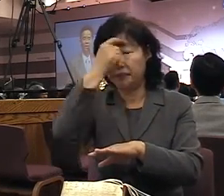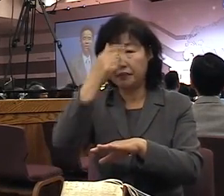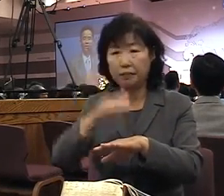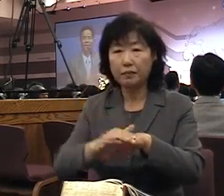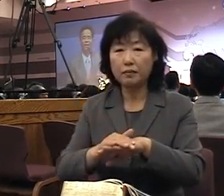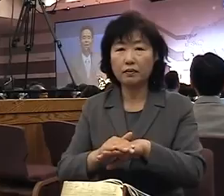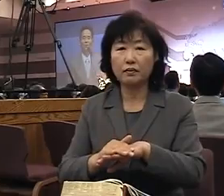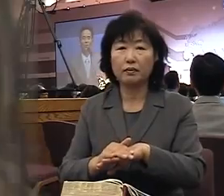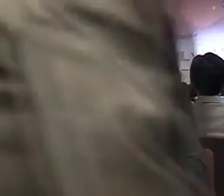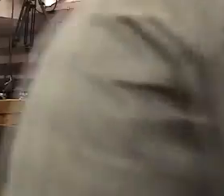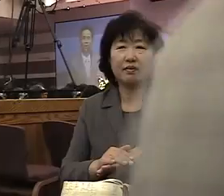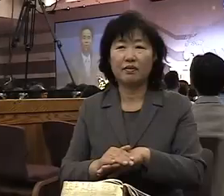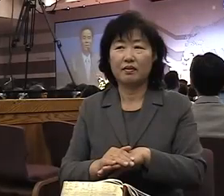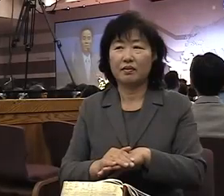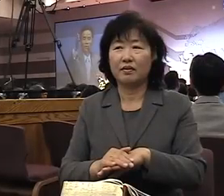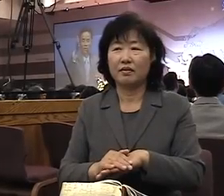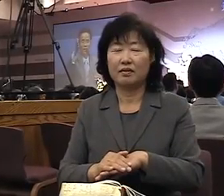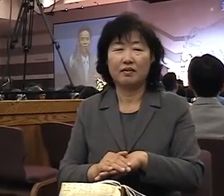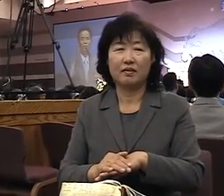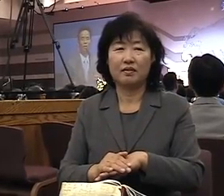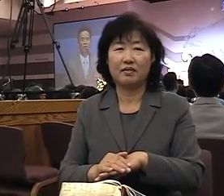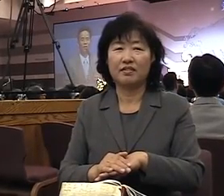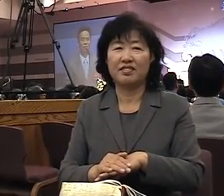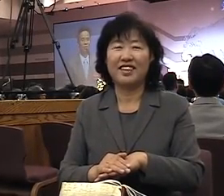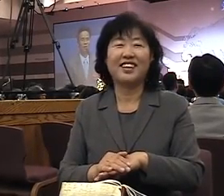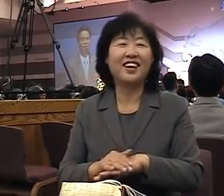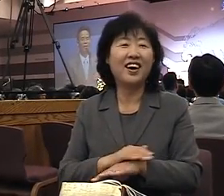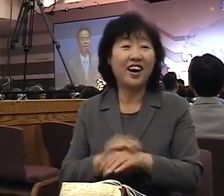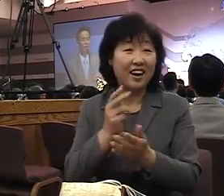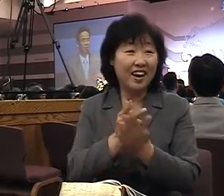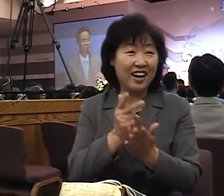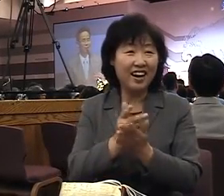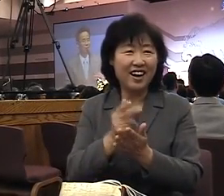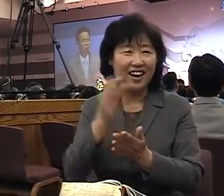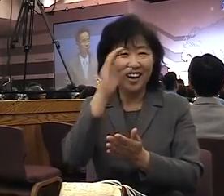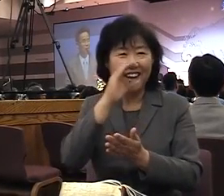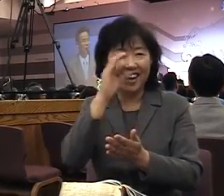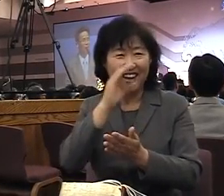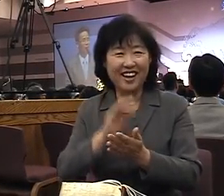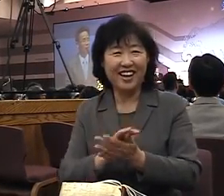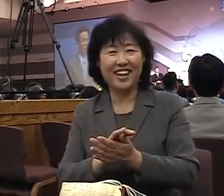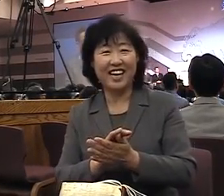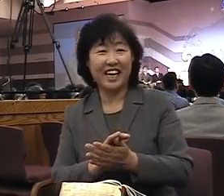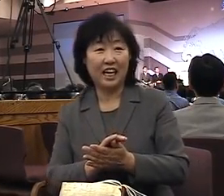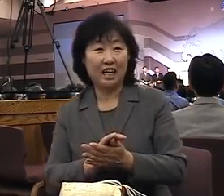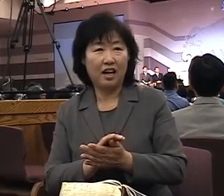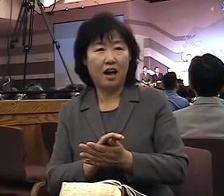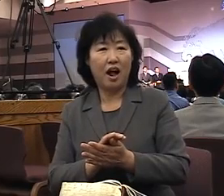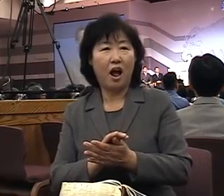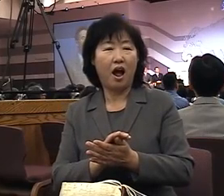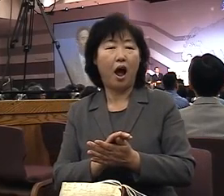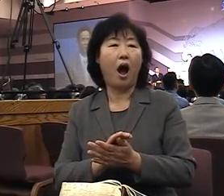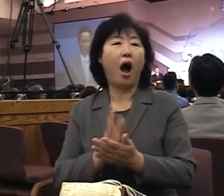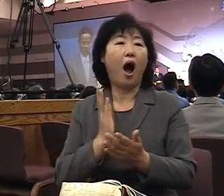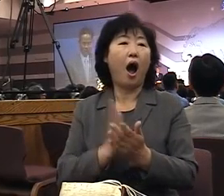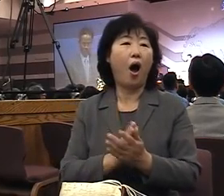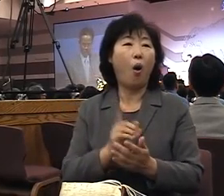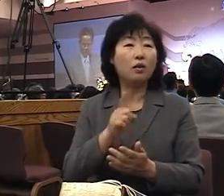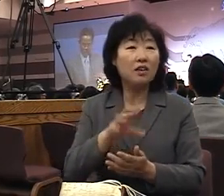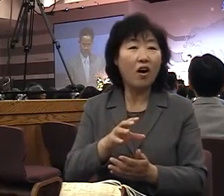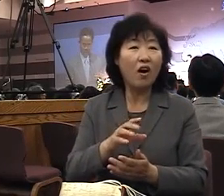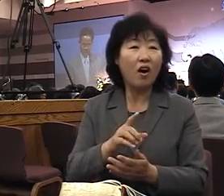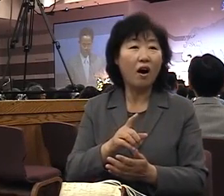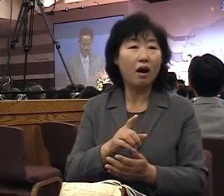마치고 나가실 때 본당 바로 맞은편에 새가족 환영실이 있습니다. 여기 들러주시면 저희들이 여러분 따뜻이